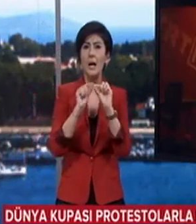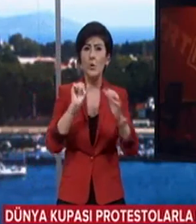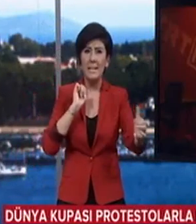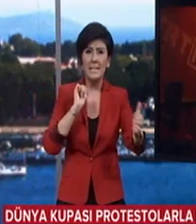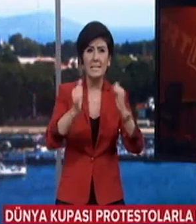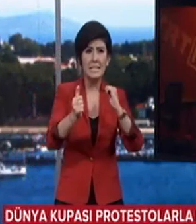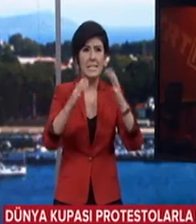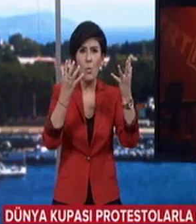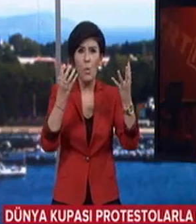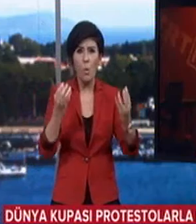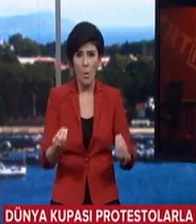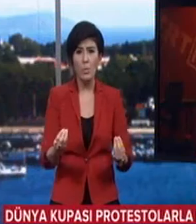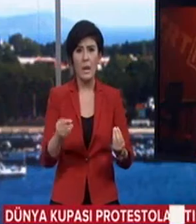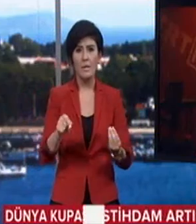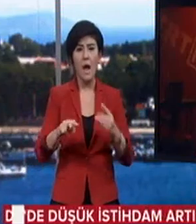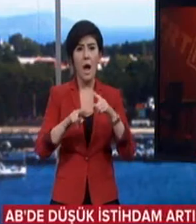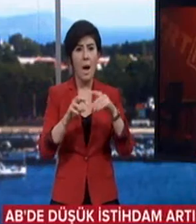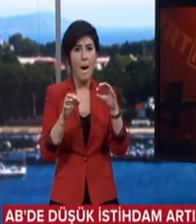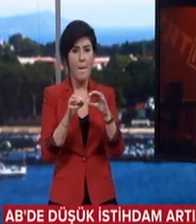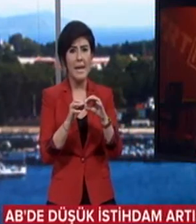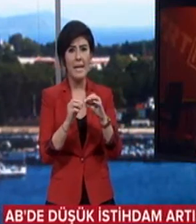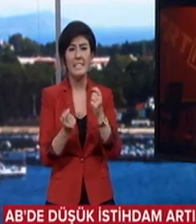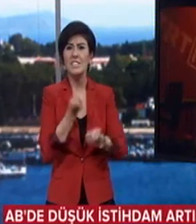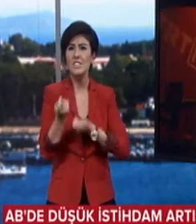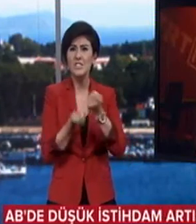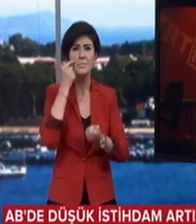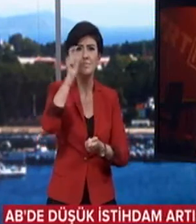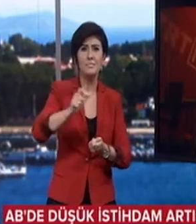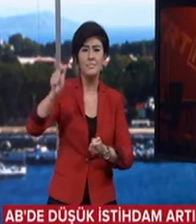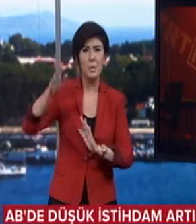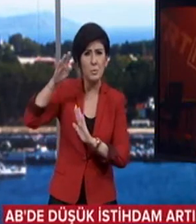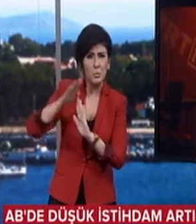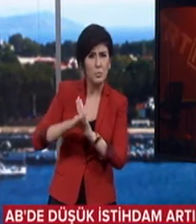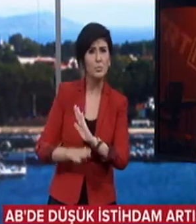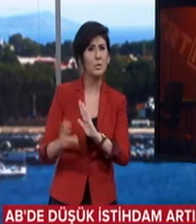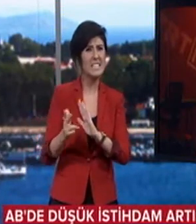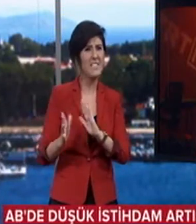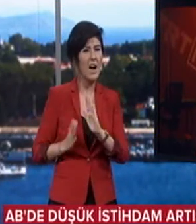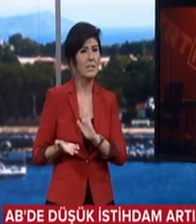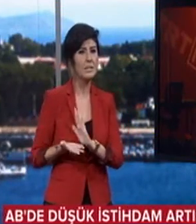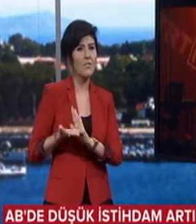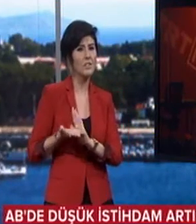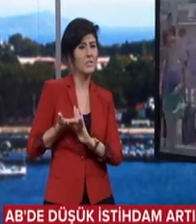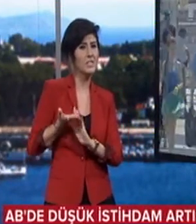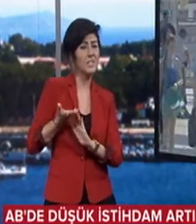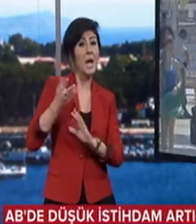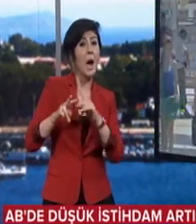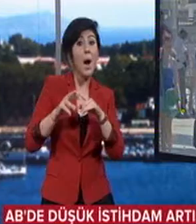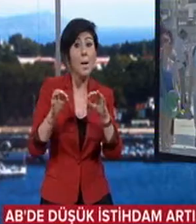Ekonomik krizin üstesinden gelmeye çalışan Avrupa Birliği'nde istihdam düşük hızla da olsa artmaya devam ediyor. Avrupa